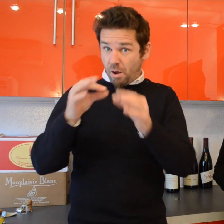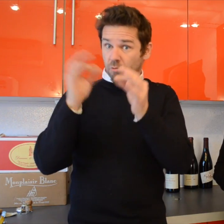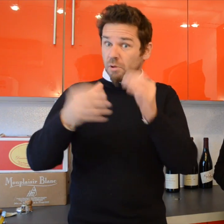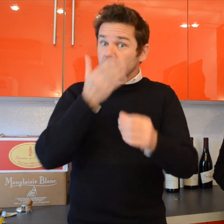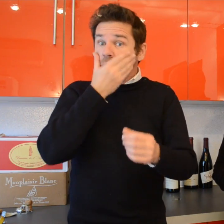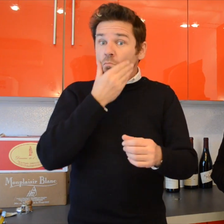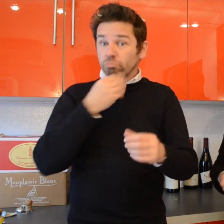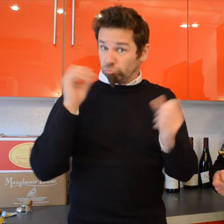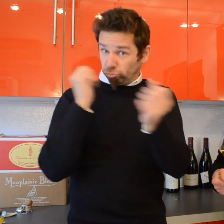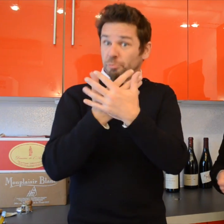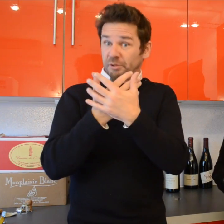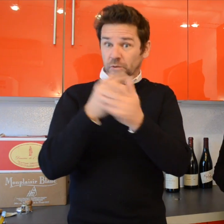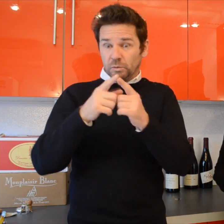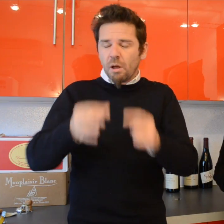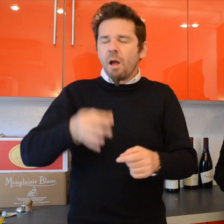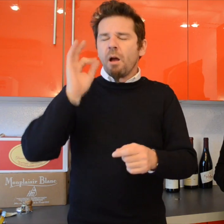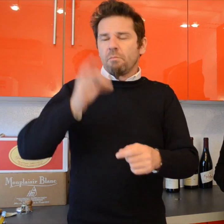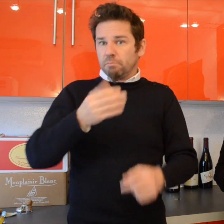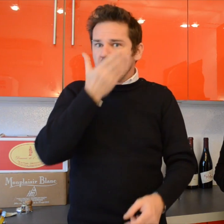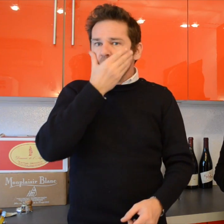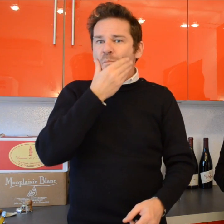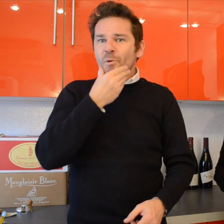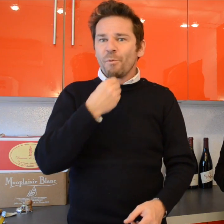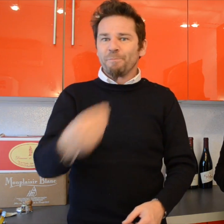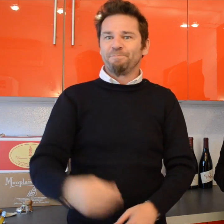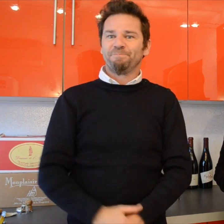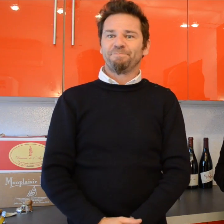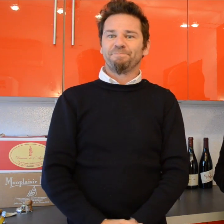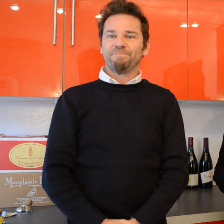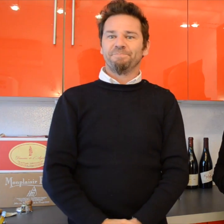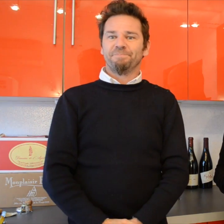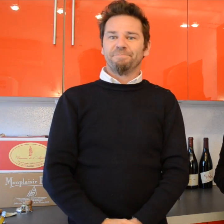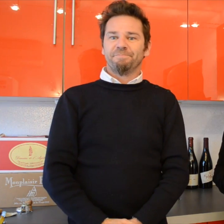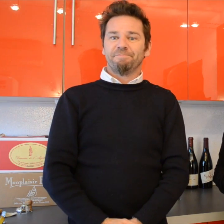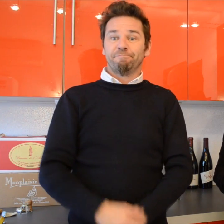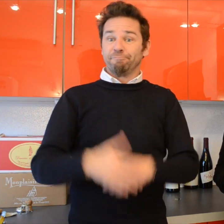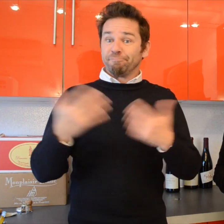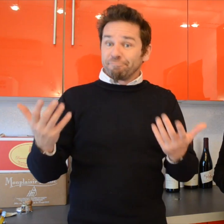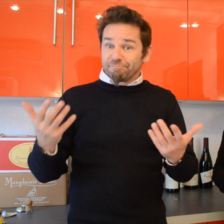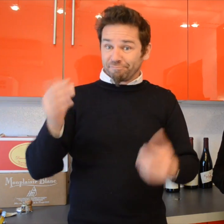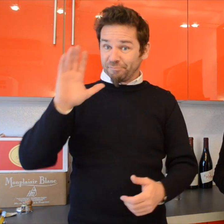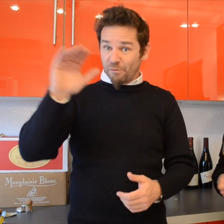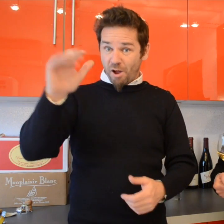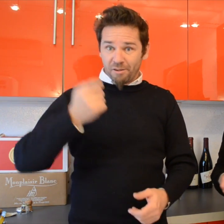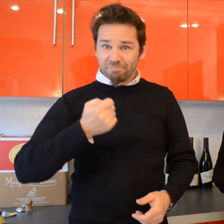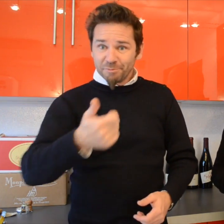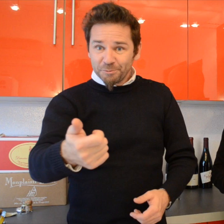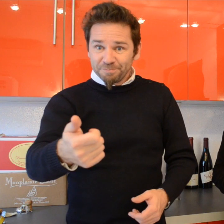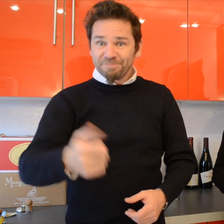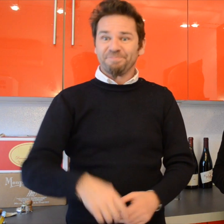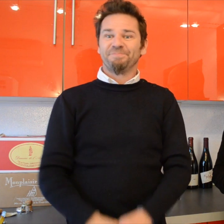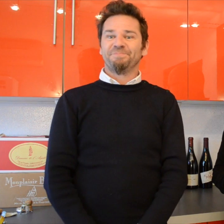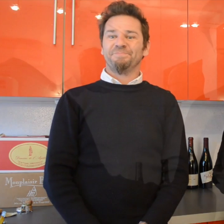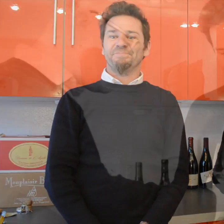belles surprises et de très belles dégustations. Alors, au revoir et à très bientôt.